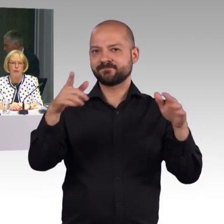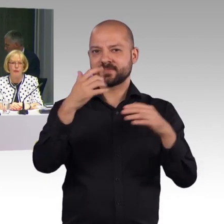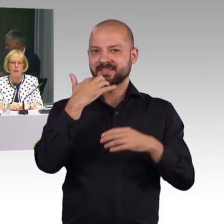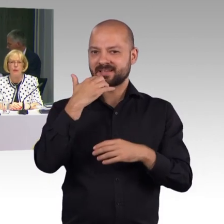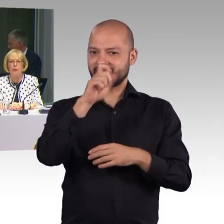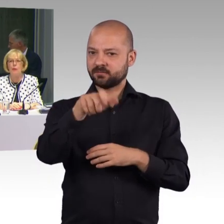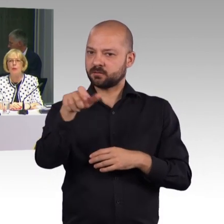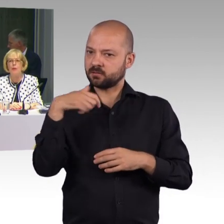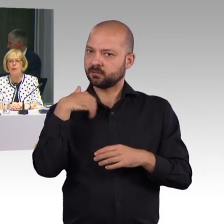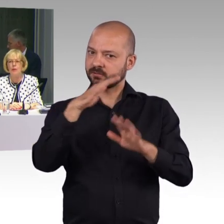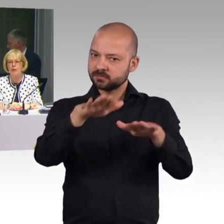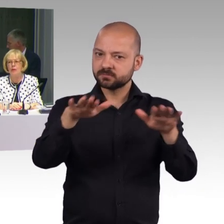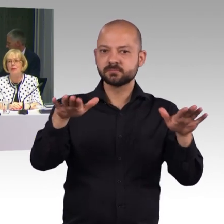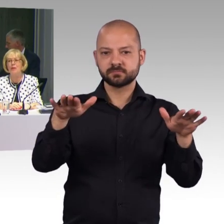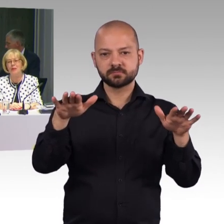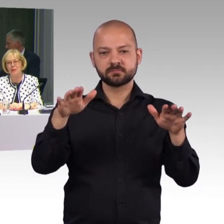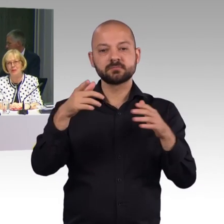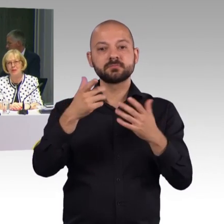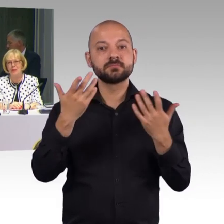wird. Aber